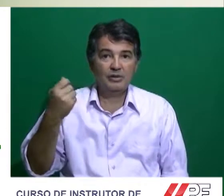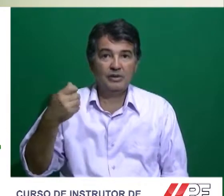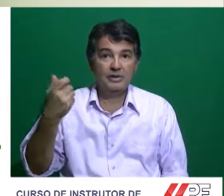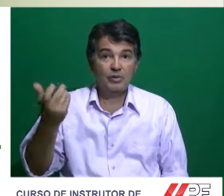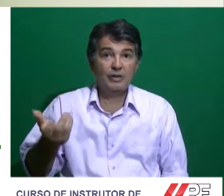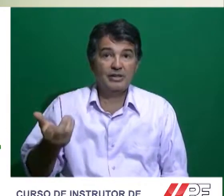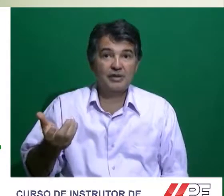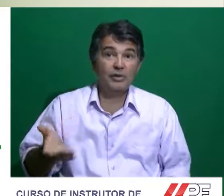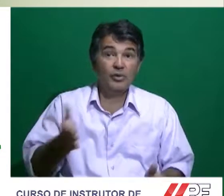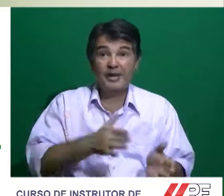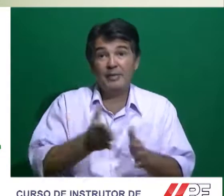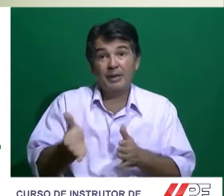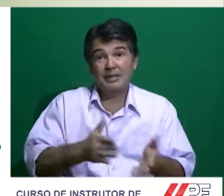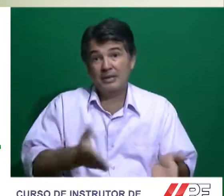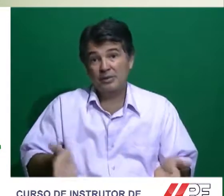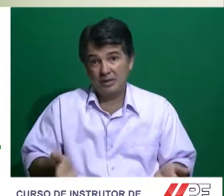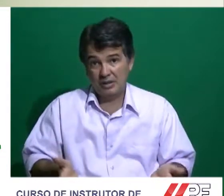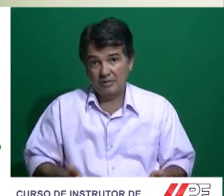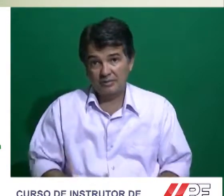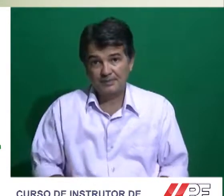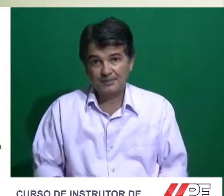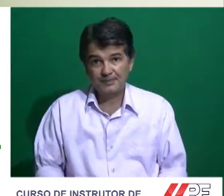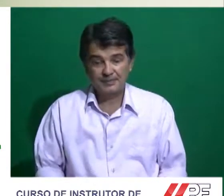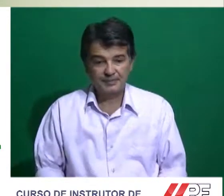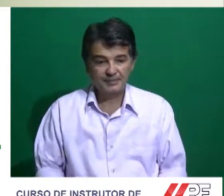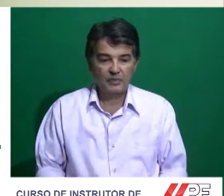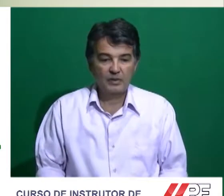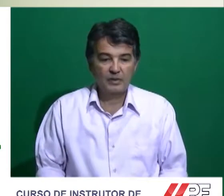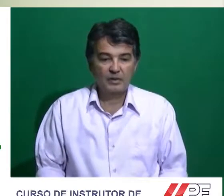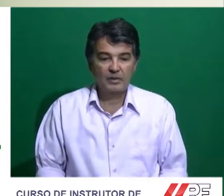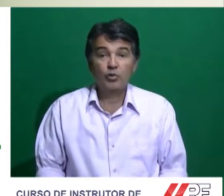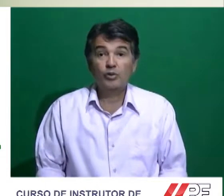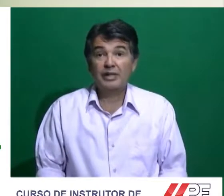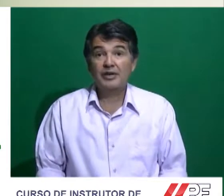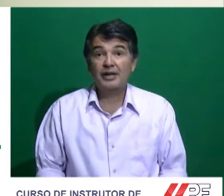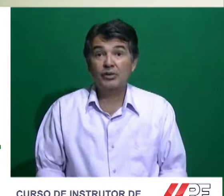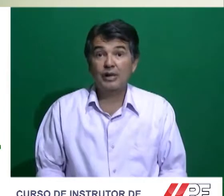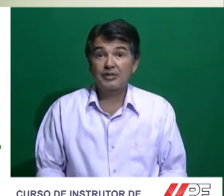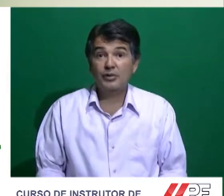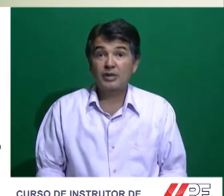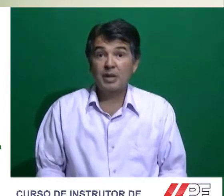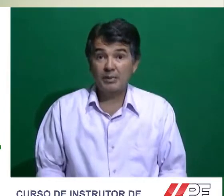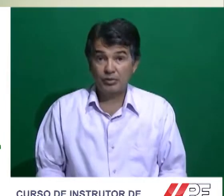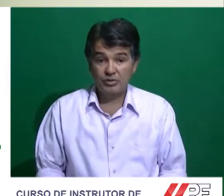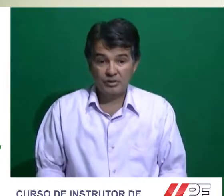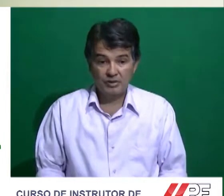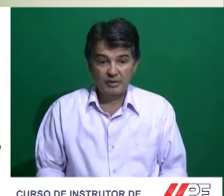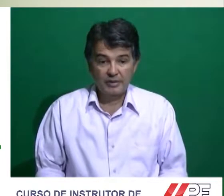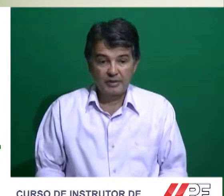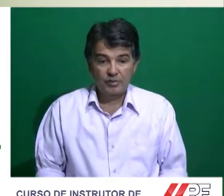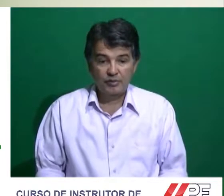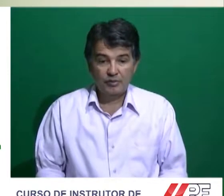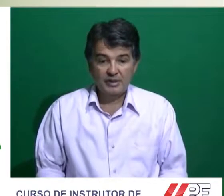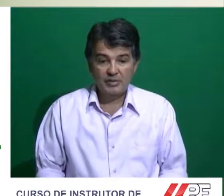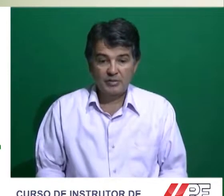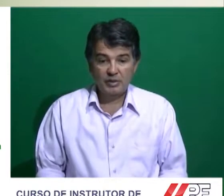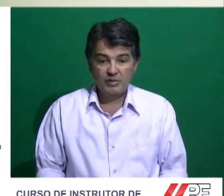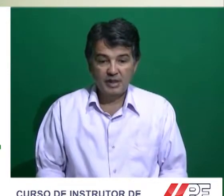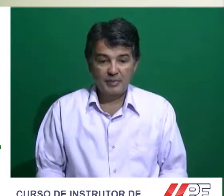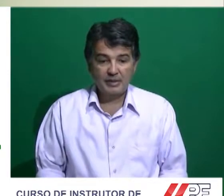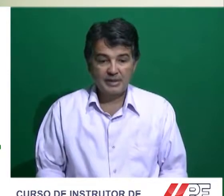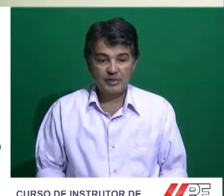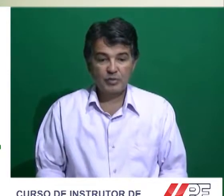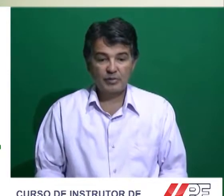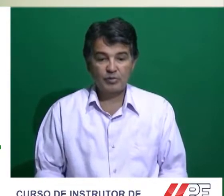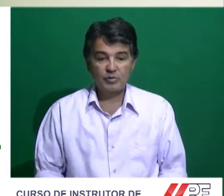Justamente é a utilização do classificador que representa o sinal. Outro classificador é o classificador de membros. Configuração de